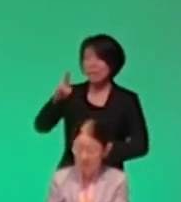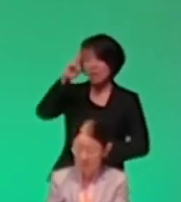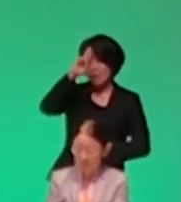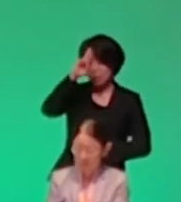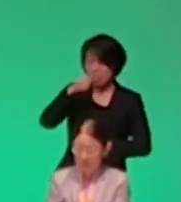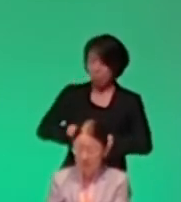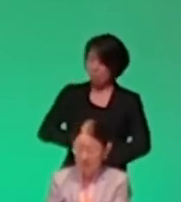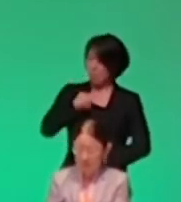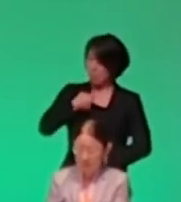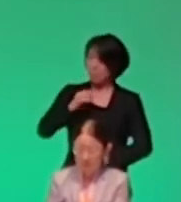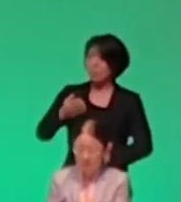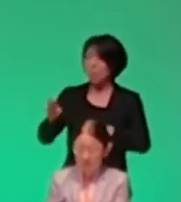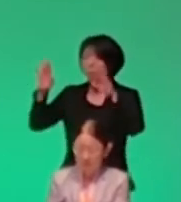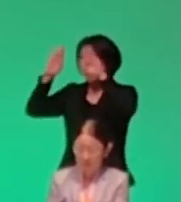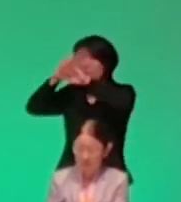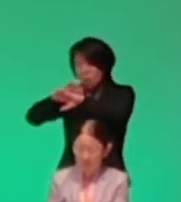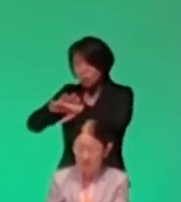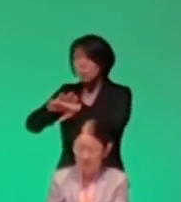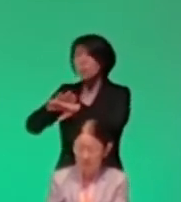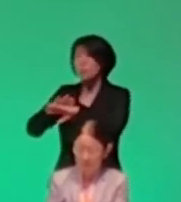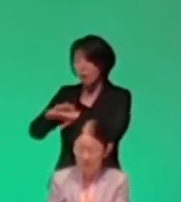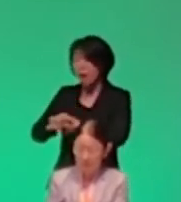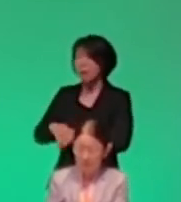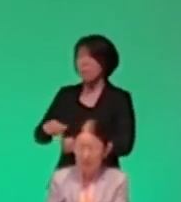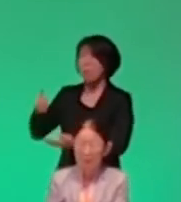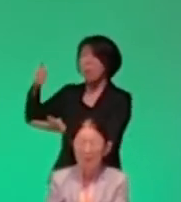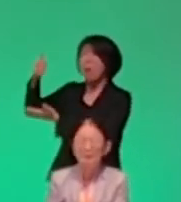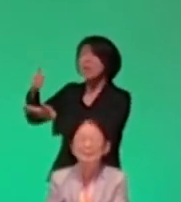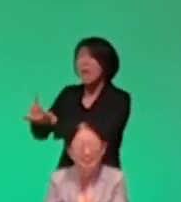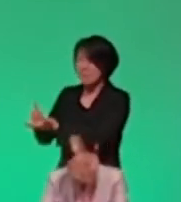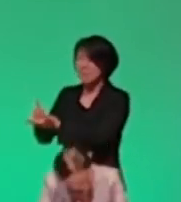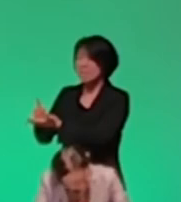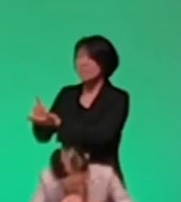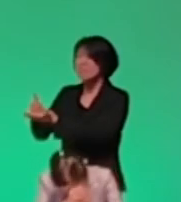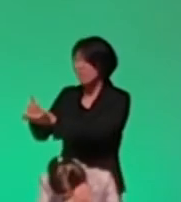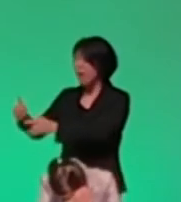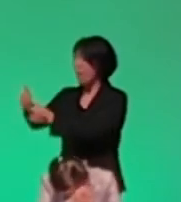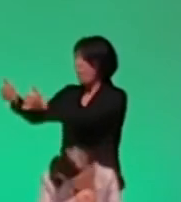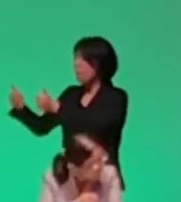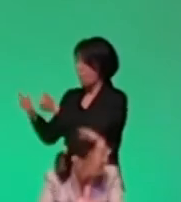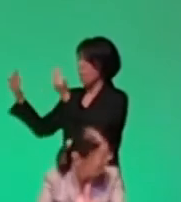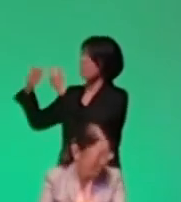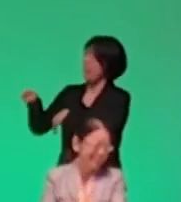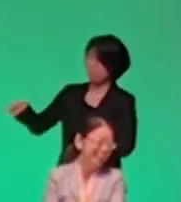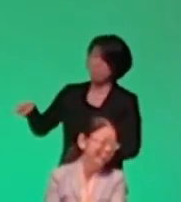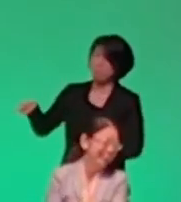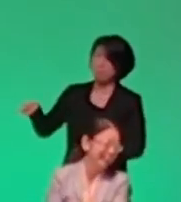は紳士なんだろうけど、夜はもう本当ただの下品な生物になりさげてて、